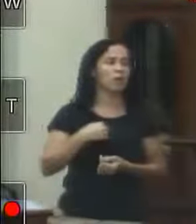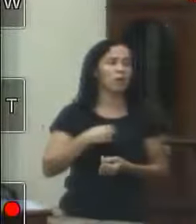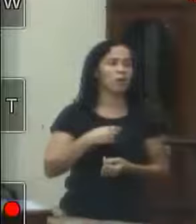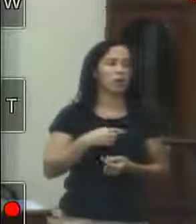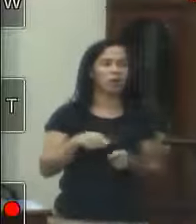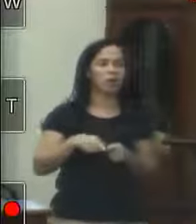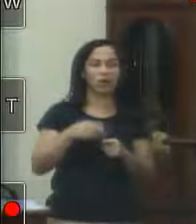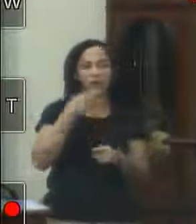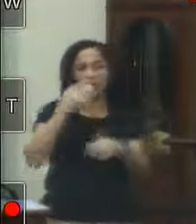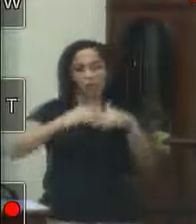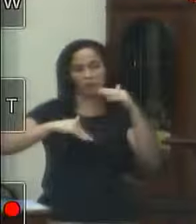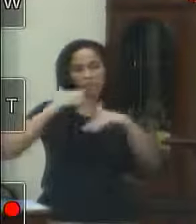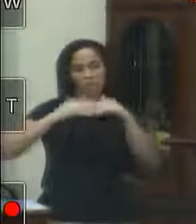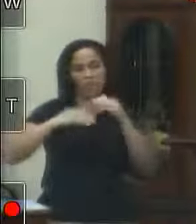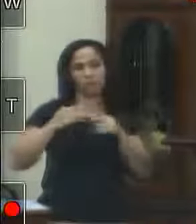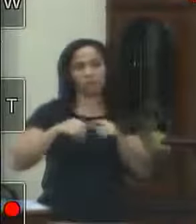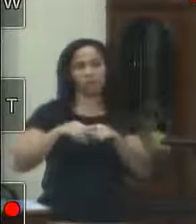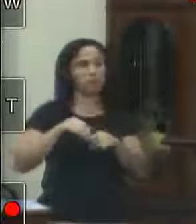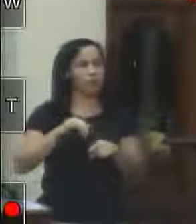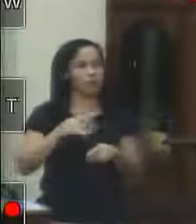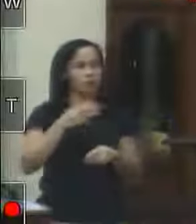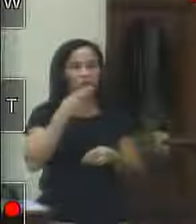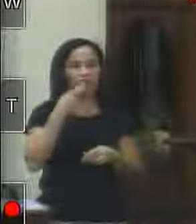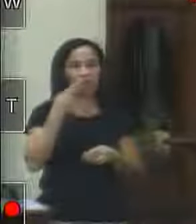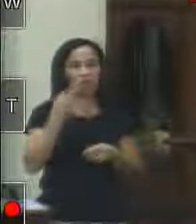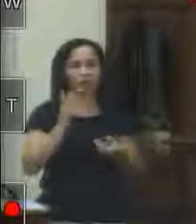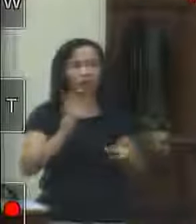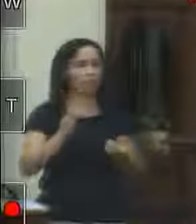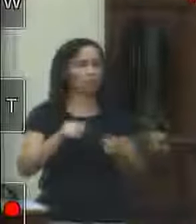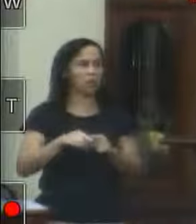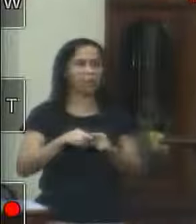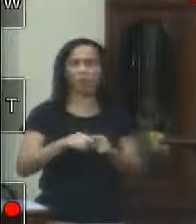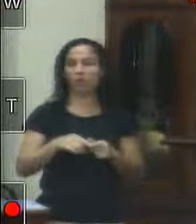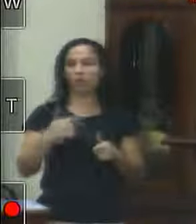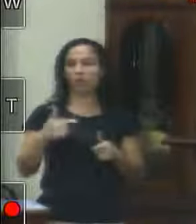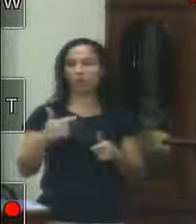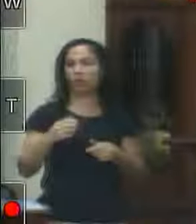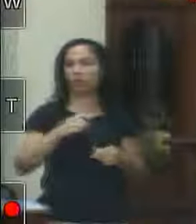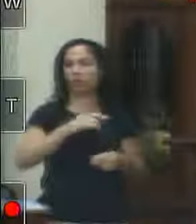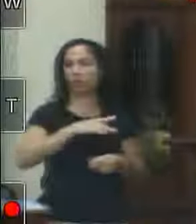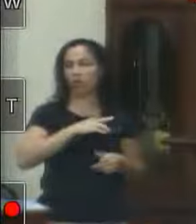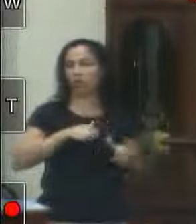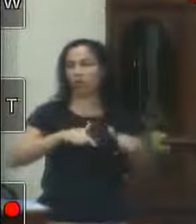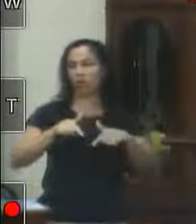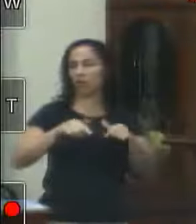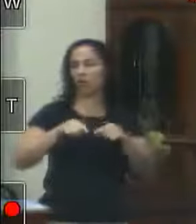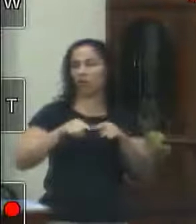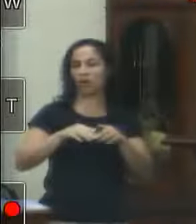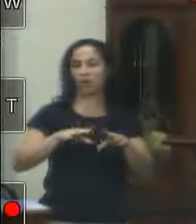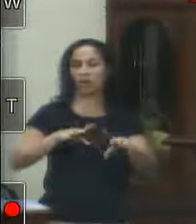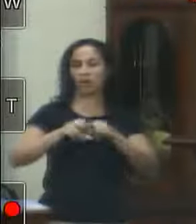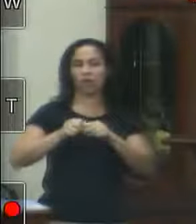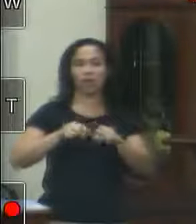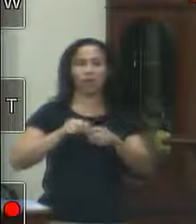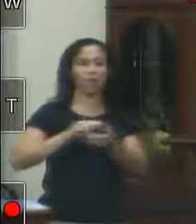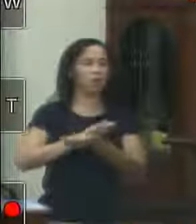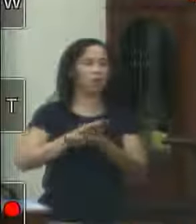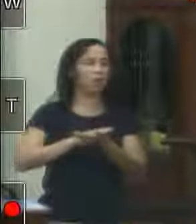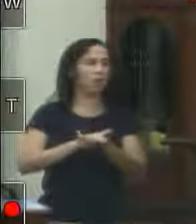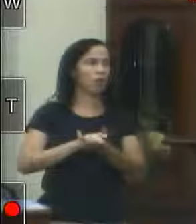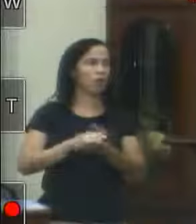ato da minha profissão, pau que dá Chico, dá em Francisco. Eu não tenho medo de trabalhar porque eu não me corrompo por nada.